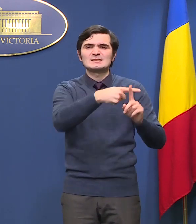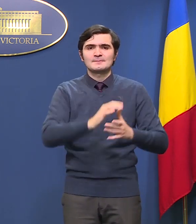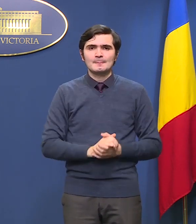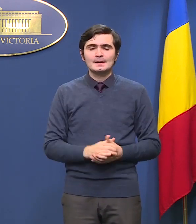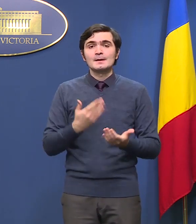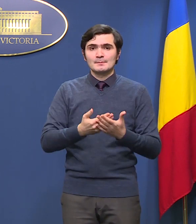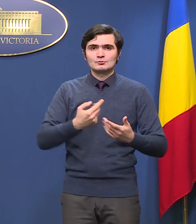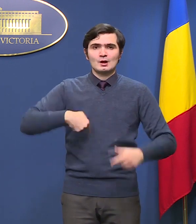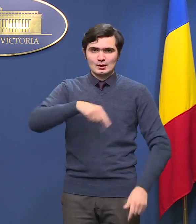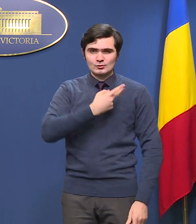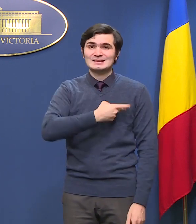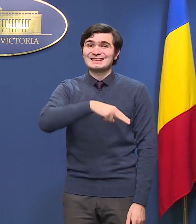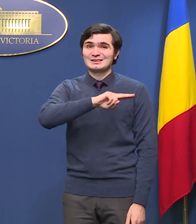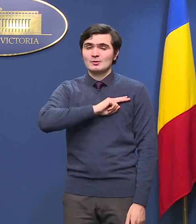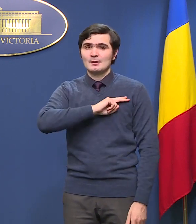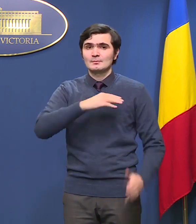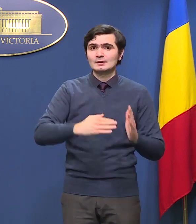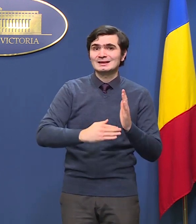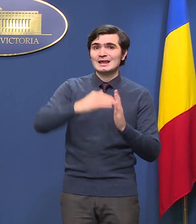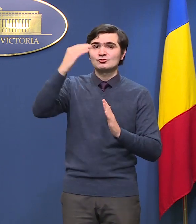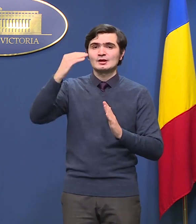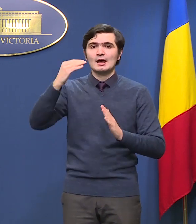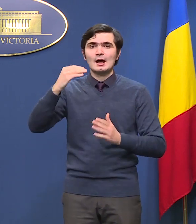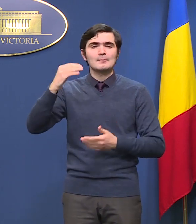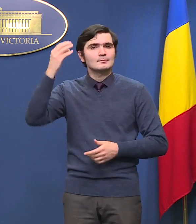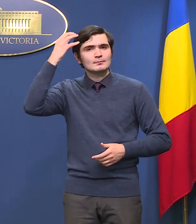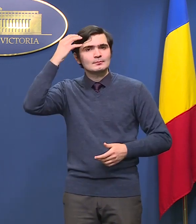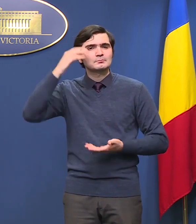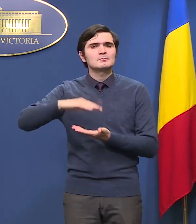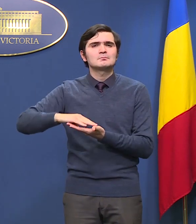a capacității, atât în ceea ce privește